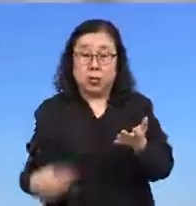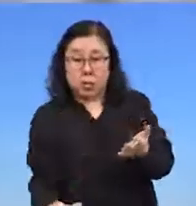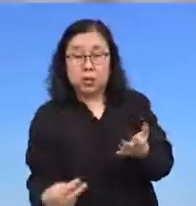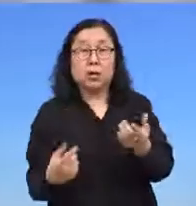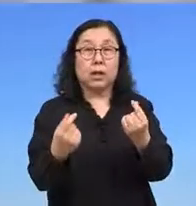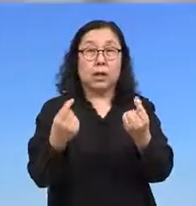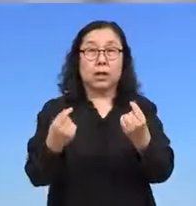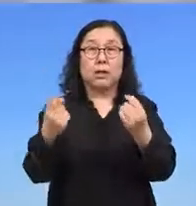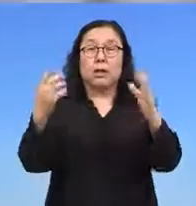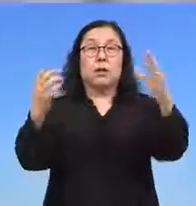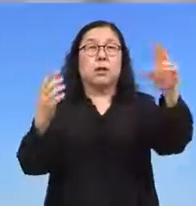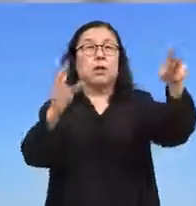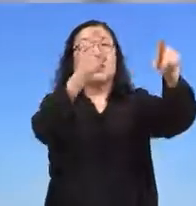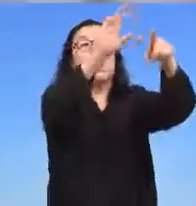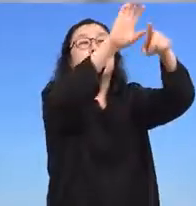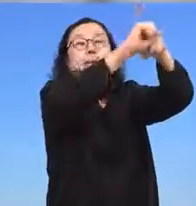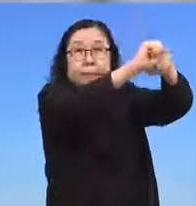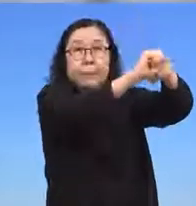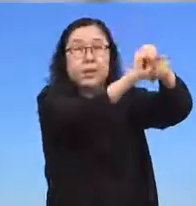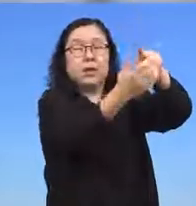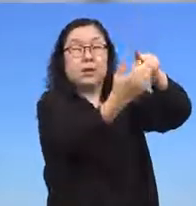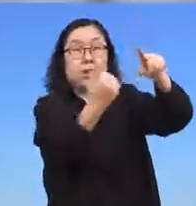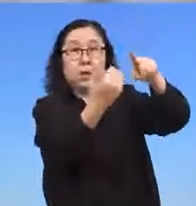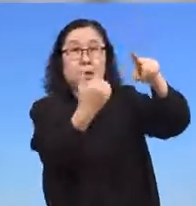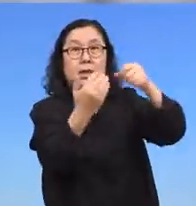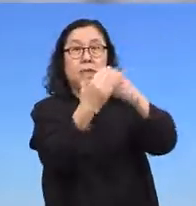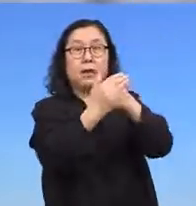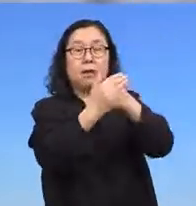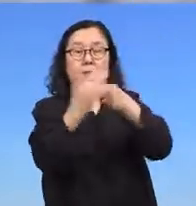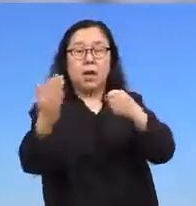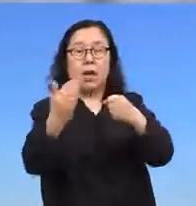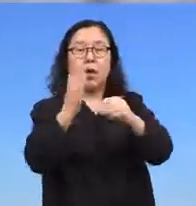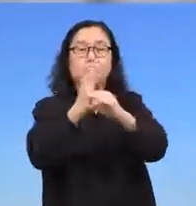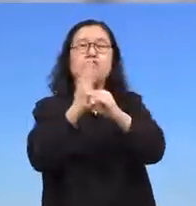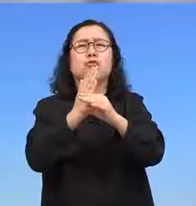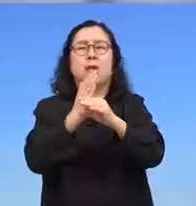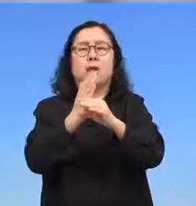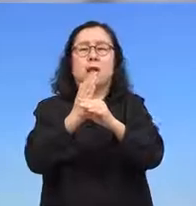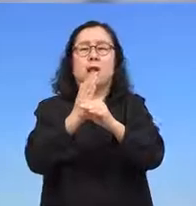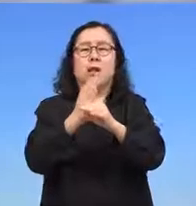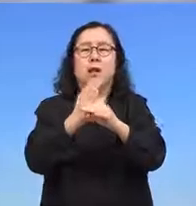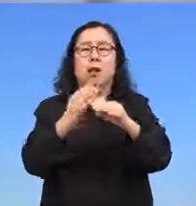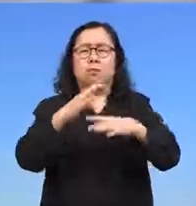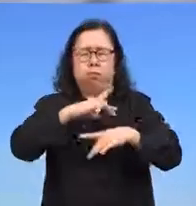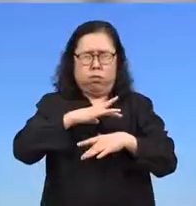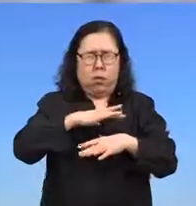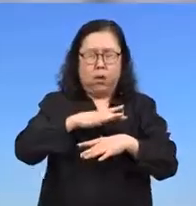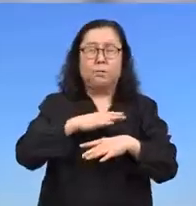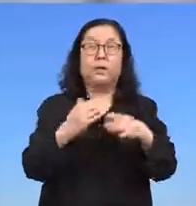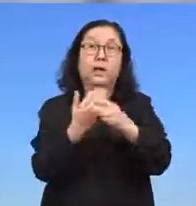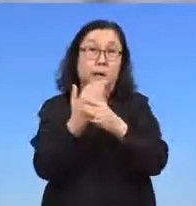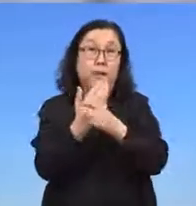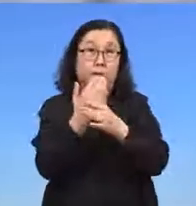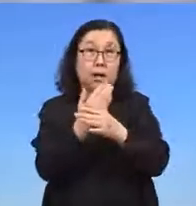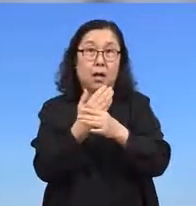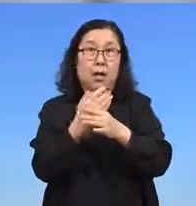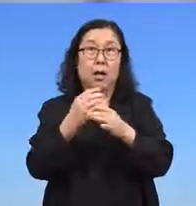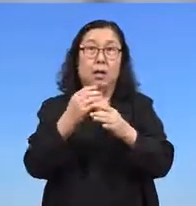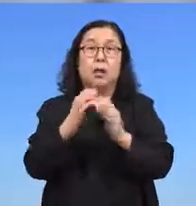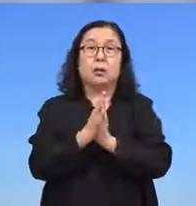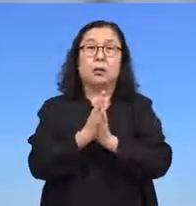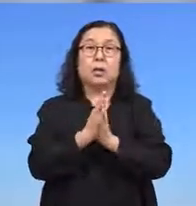성도님들이 겪고 있는 그 마음의 그 두려움과 불안함이 중간지대의 불안이라고 생각하거든요. 이제